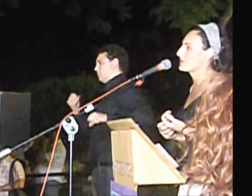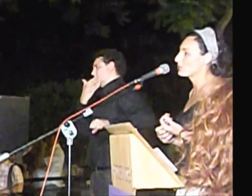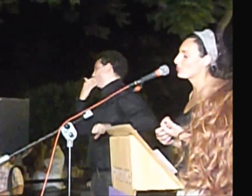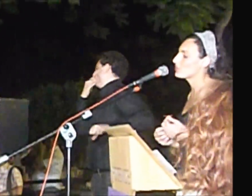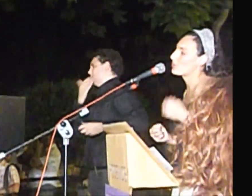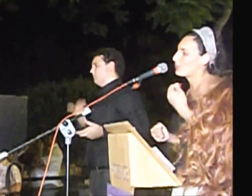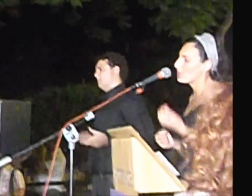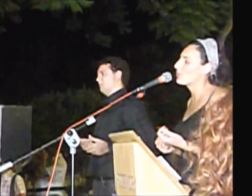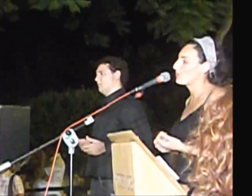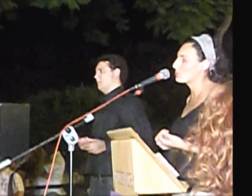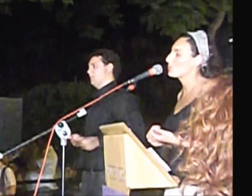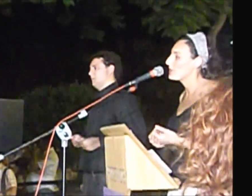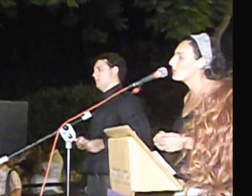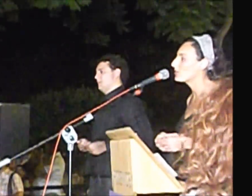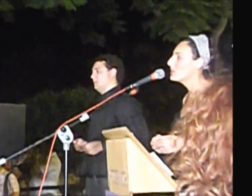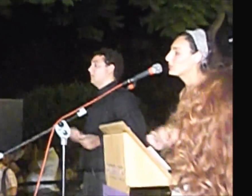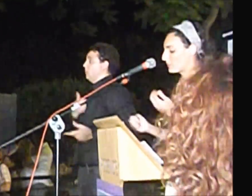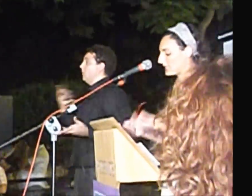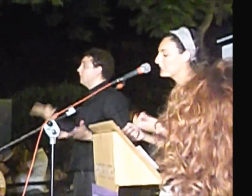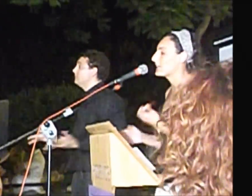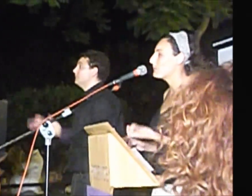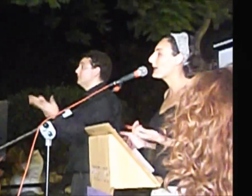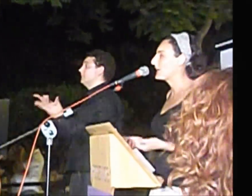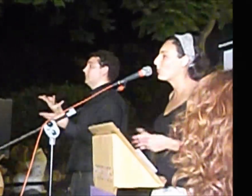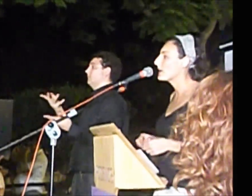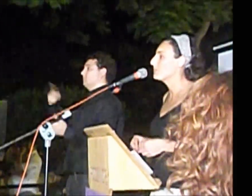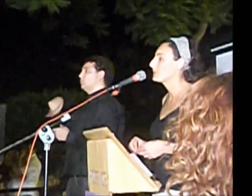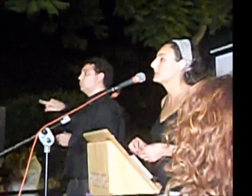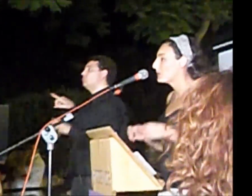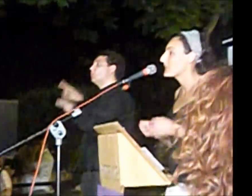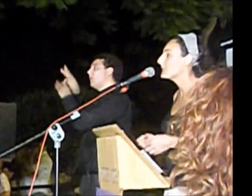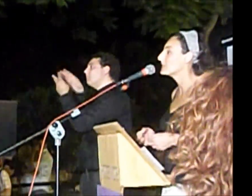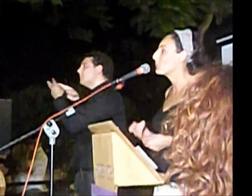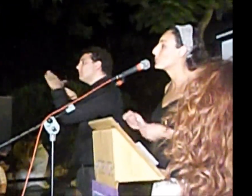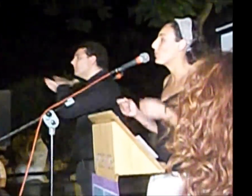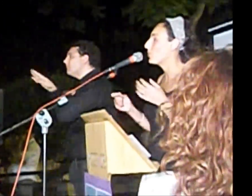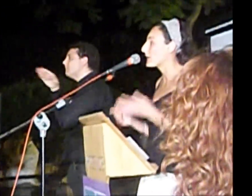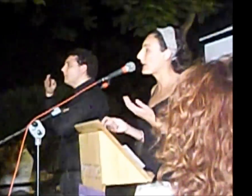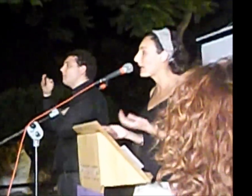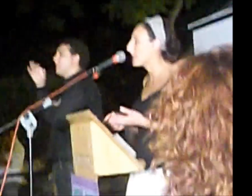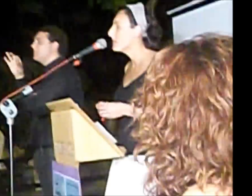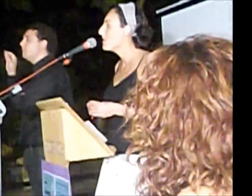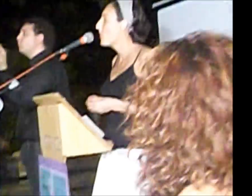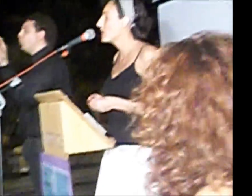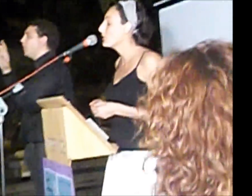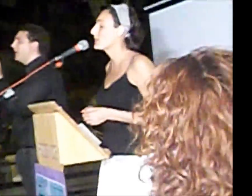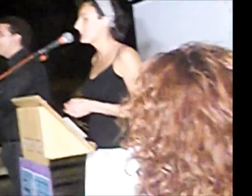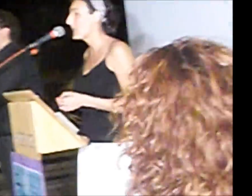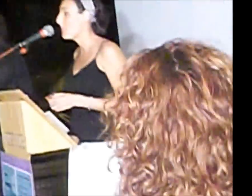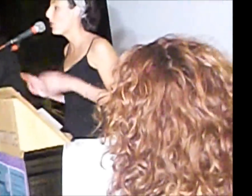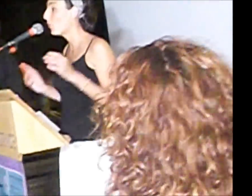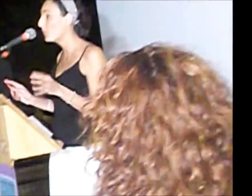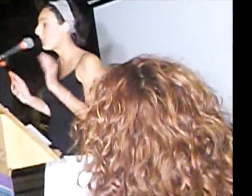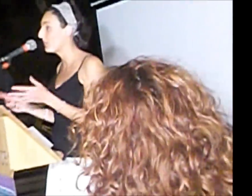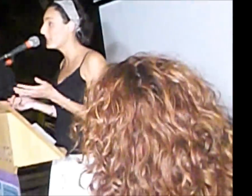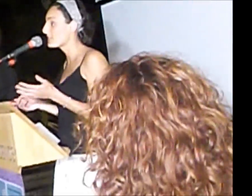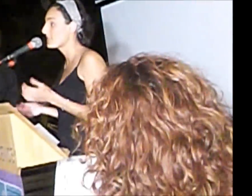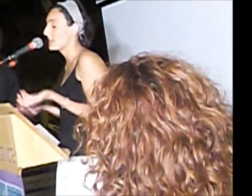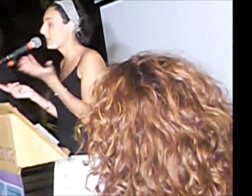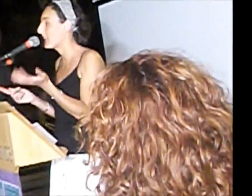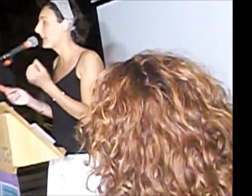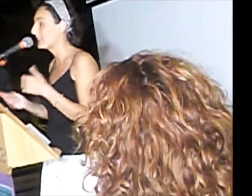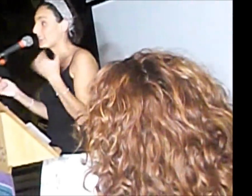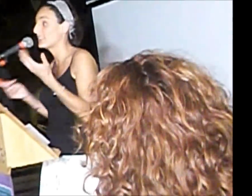que podemos hacer nosotros, como digo, como consumidor, que os metáis en la página web, que es bds.org, y otra que se llama Who